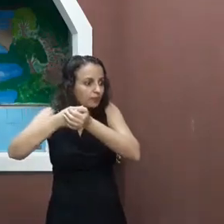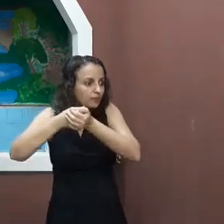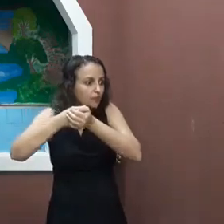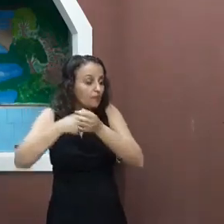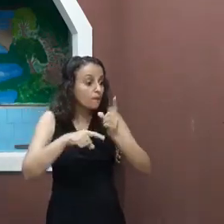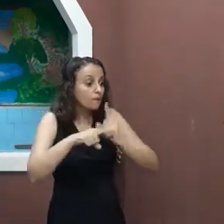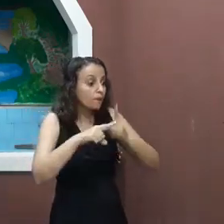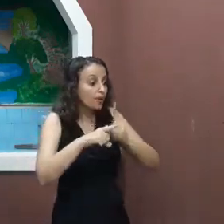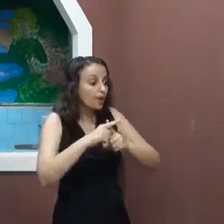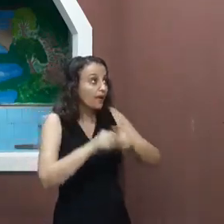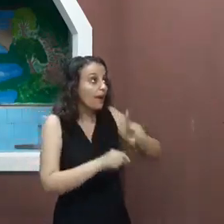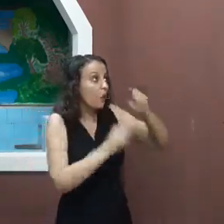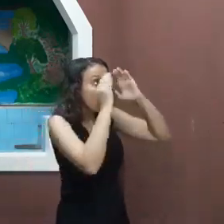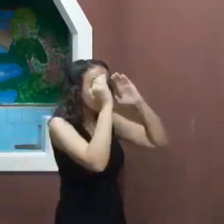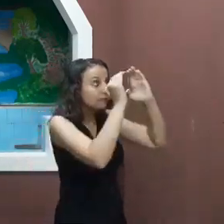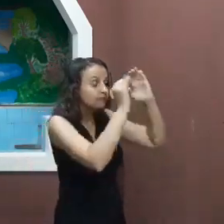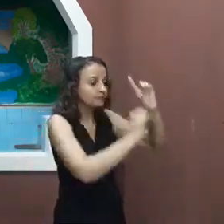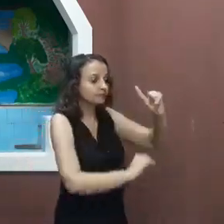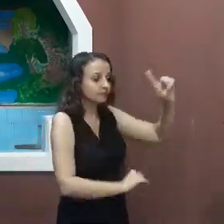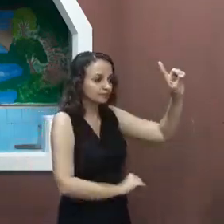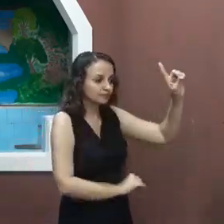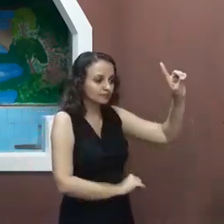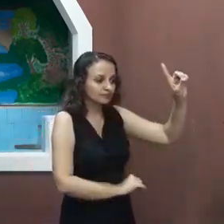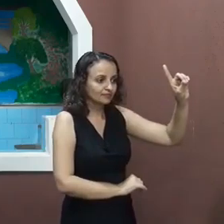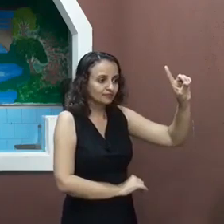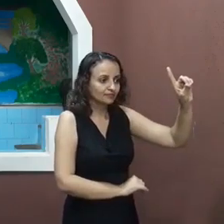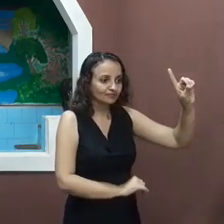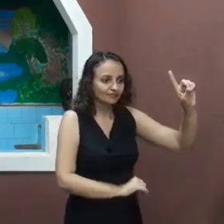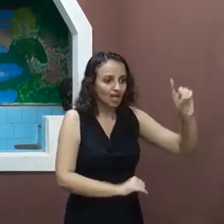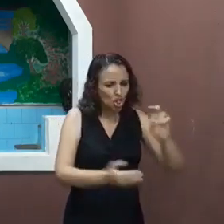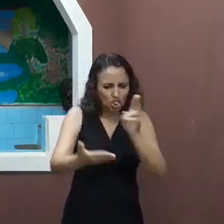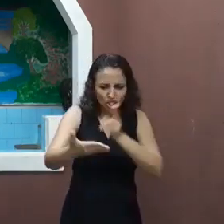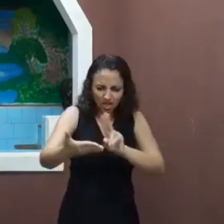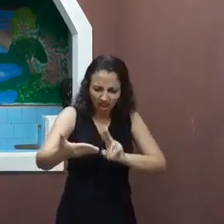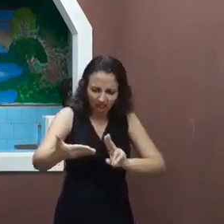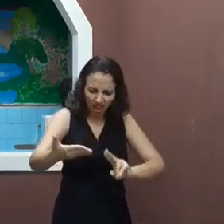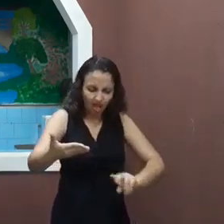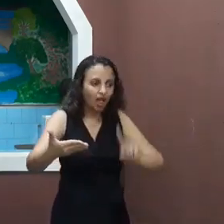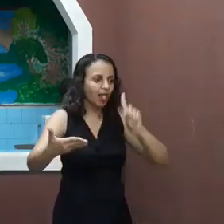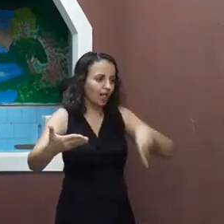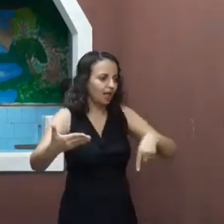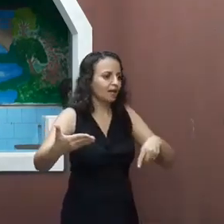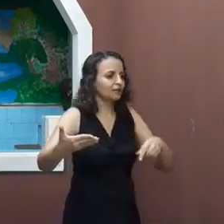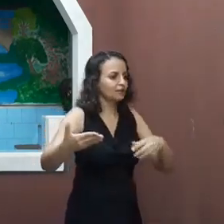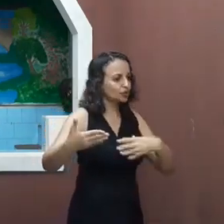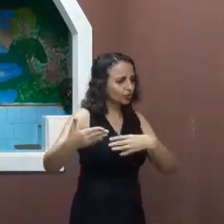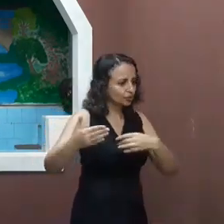o nome de Raabe, porque ela fez a boa obra.